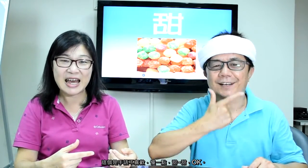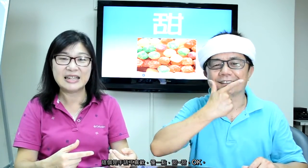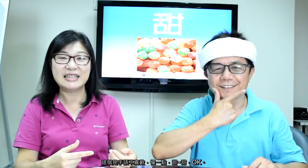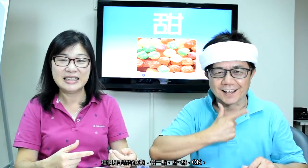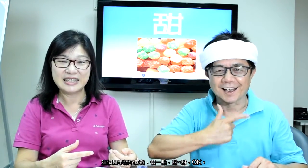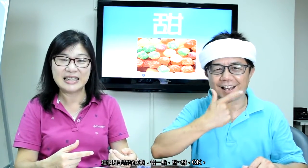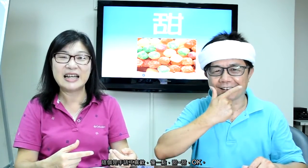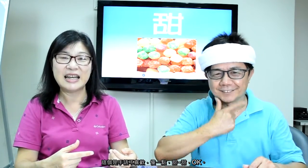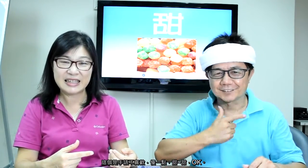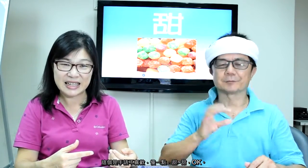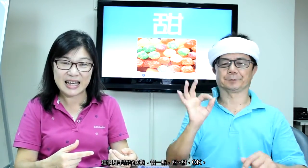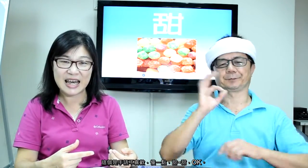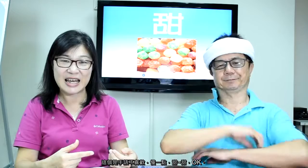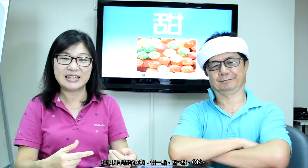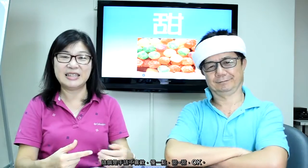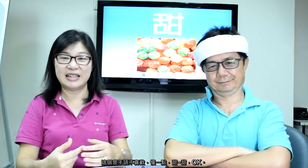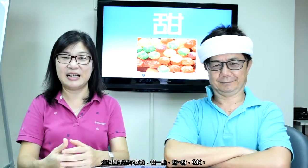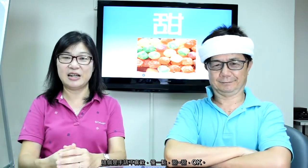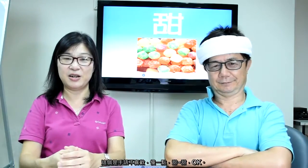甜，甜 ，OK。